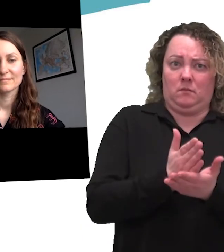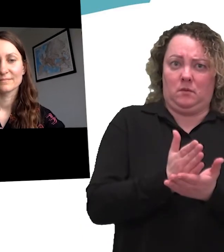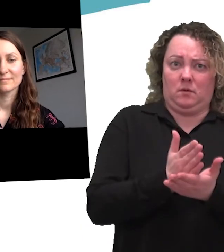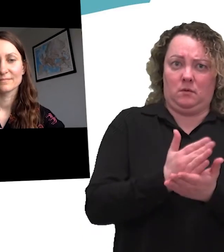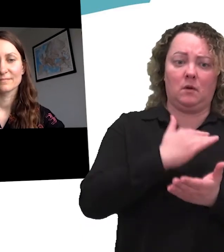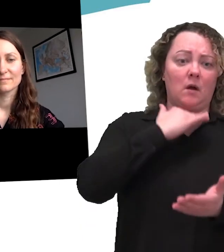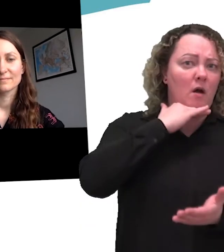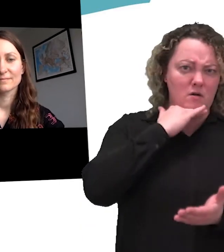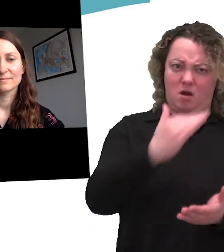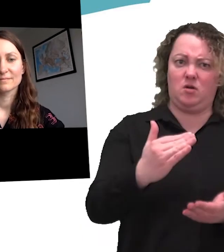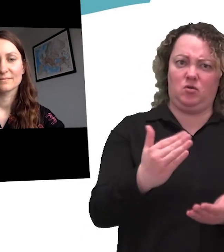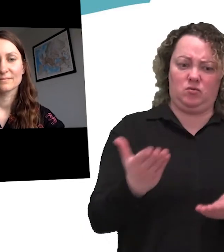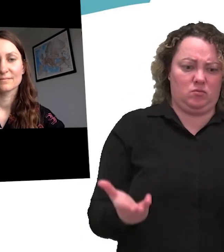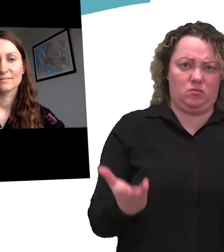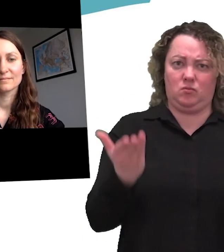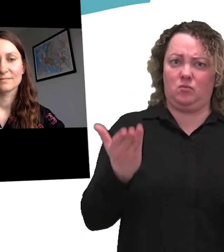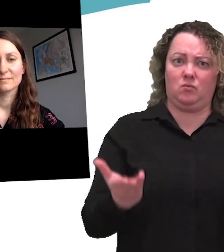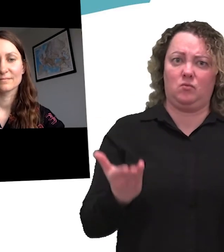Taip.